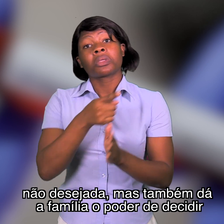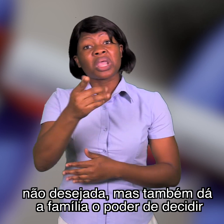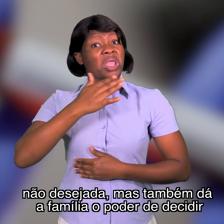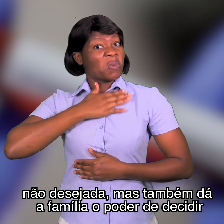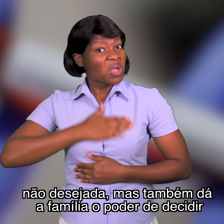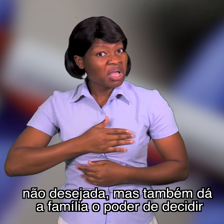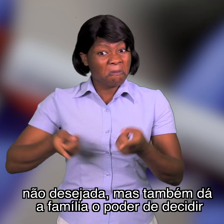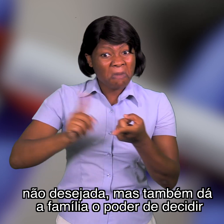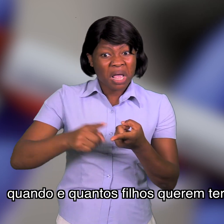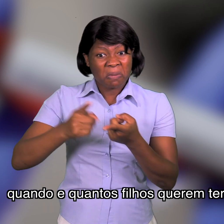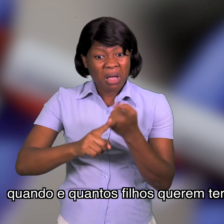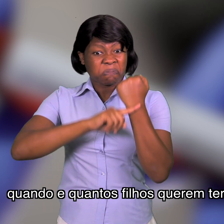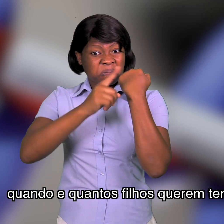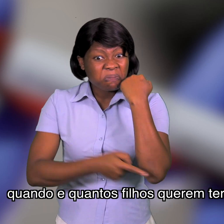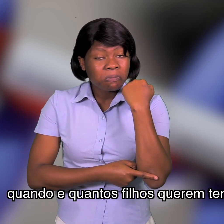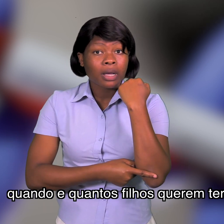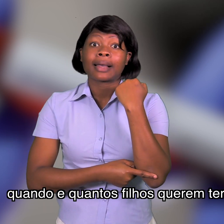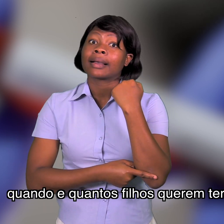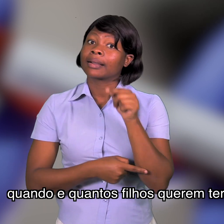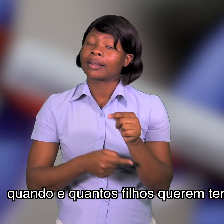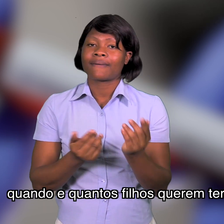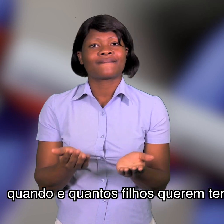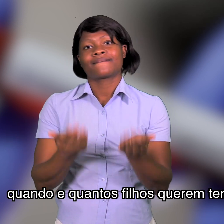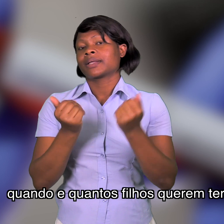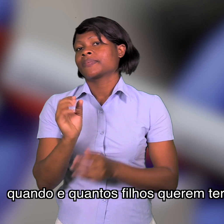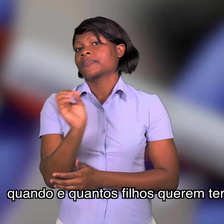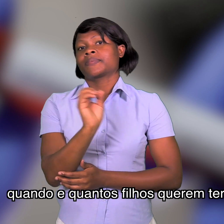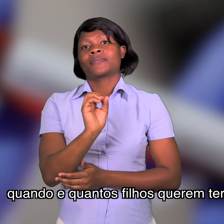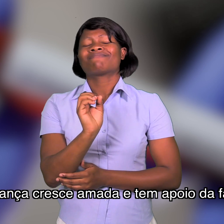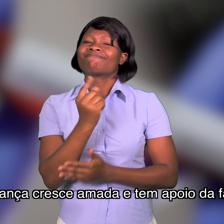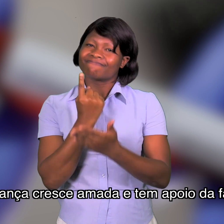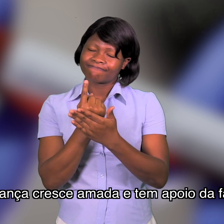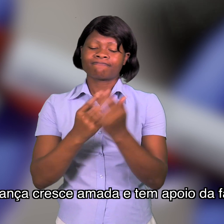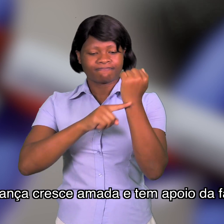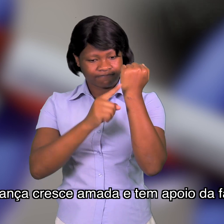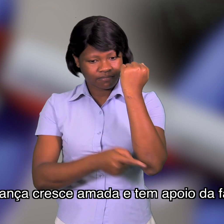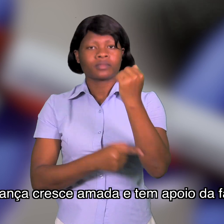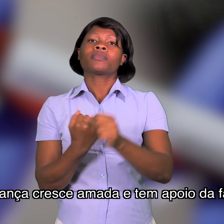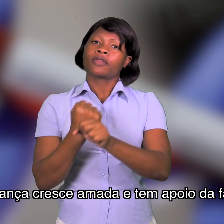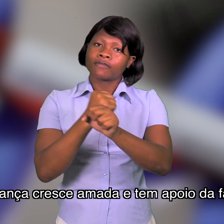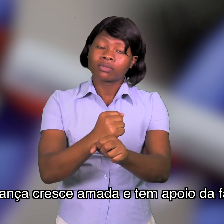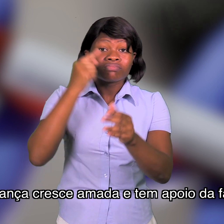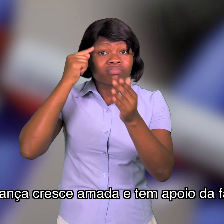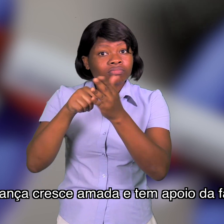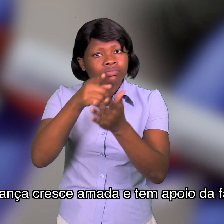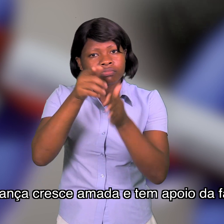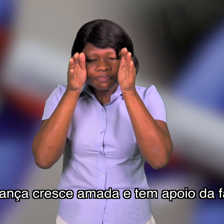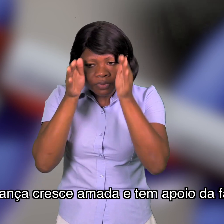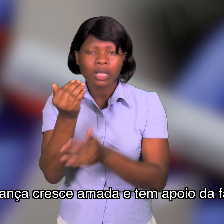o poder de decidir quando e quantos filhos querem ter. A criança cresce amada e tem apoio da